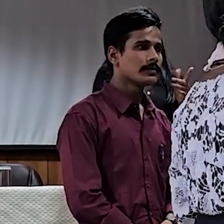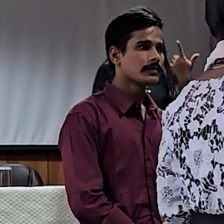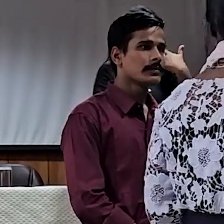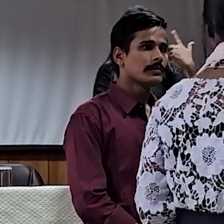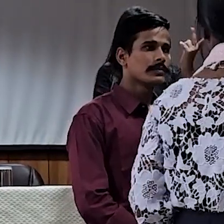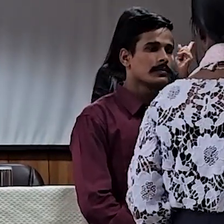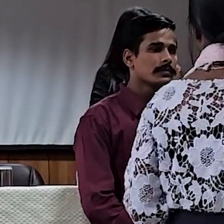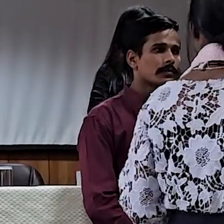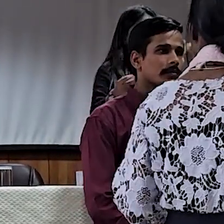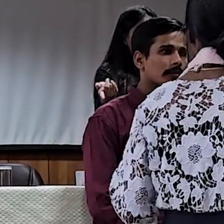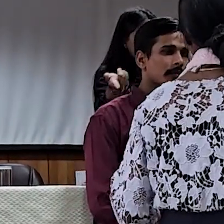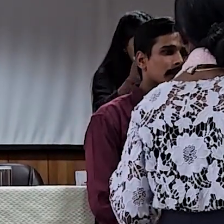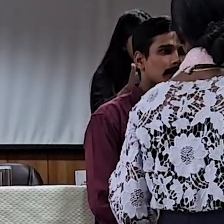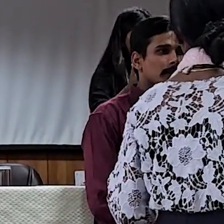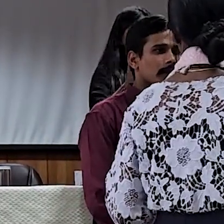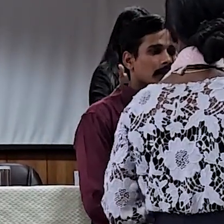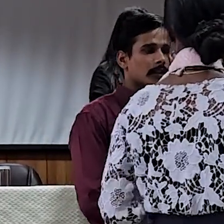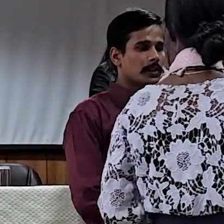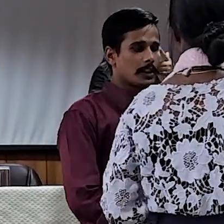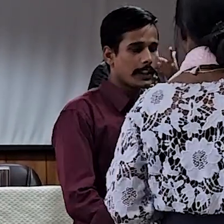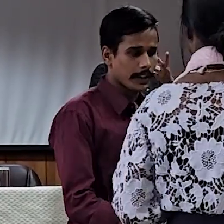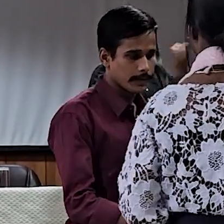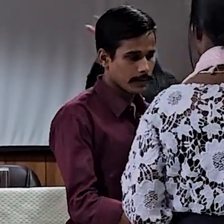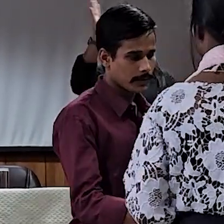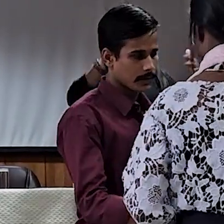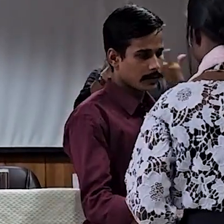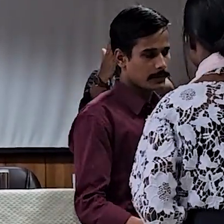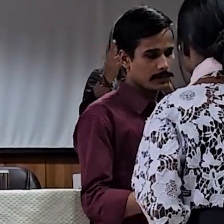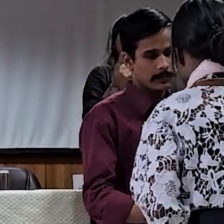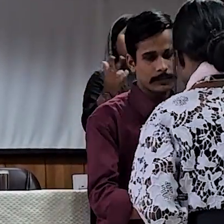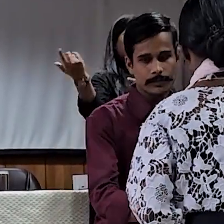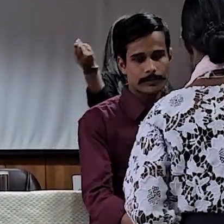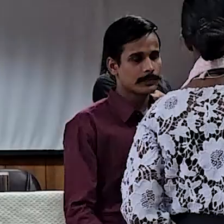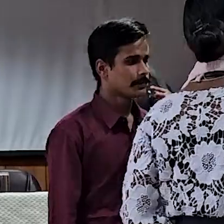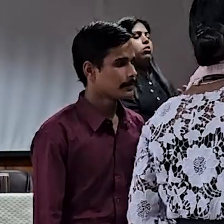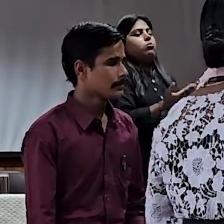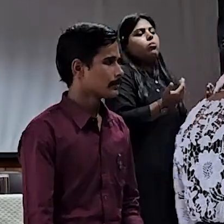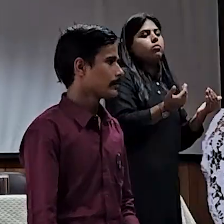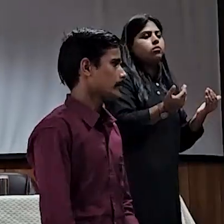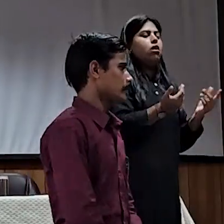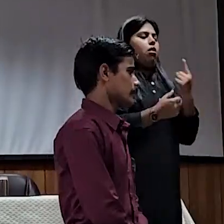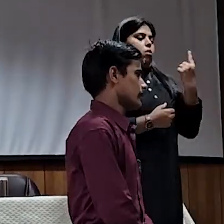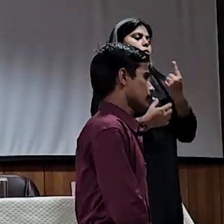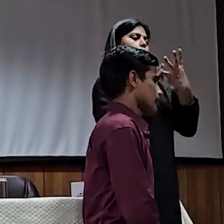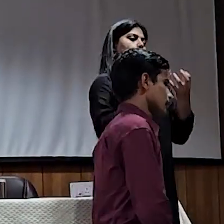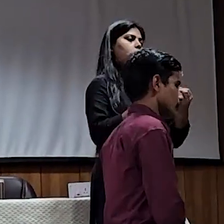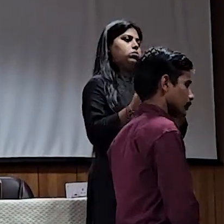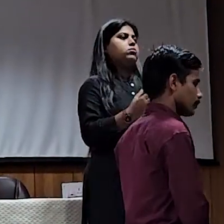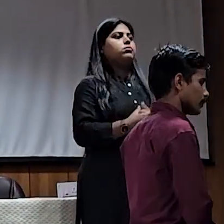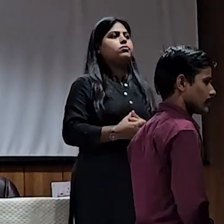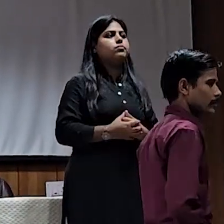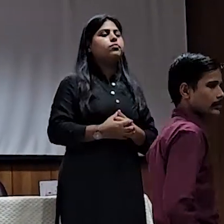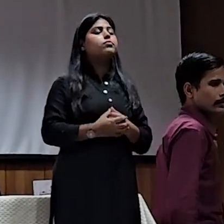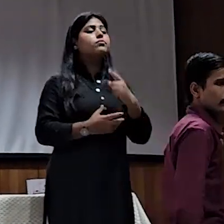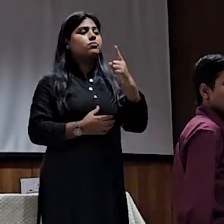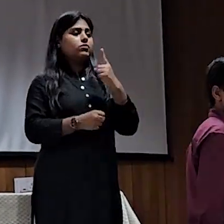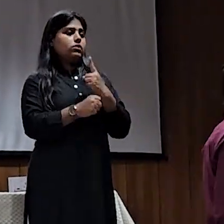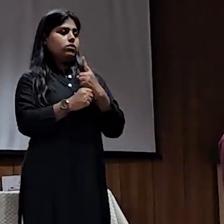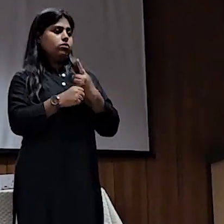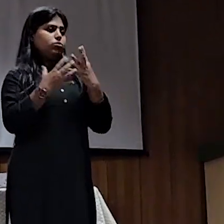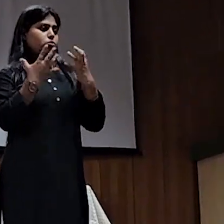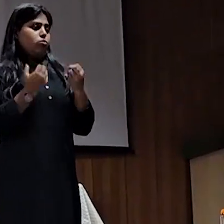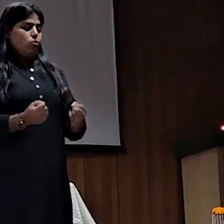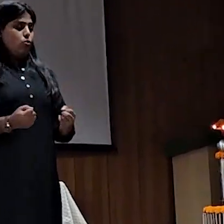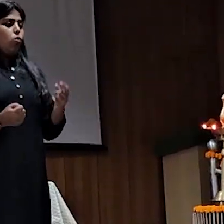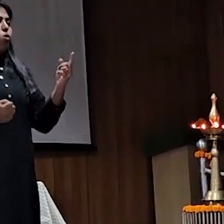होगी तो वो तुरंत दौड़ के आपके पास ही आएगी। ठीक है। मिस सुलेमान चाहती थी कि वे कैलर्स को